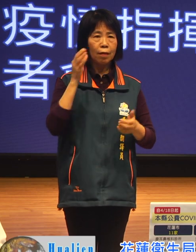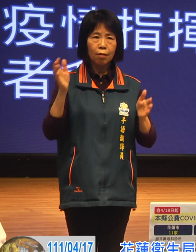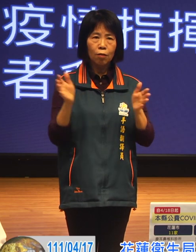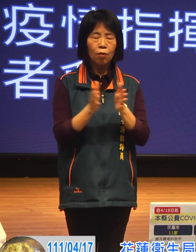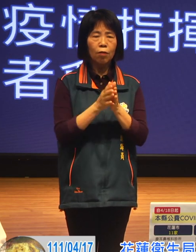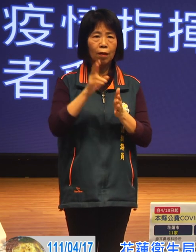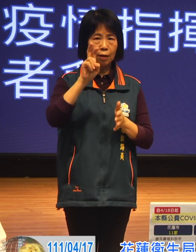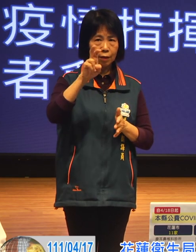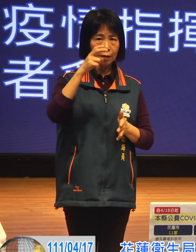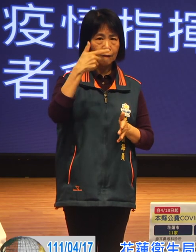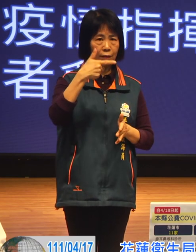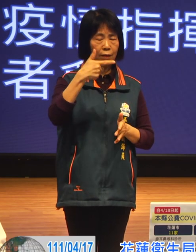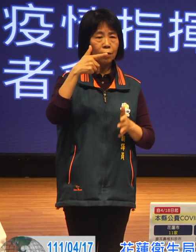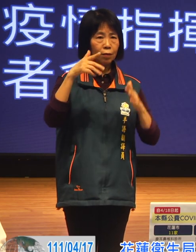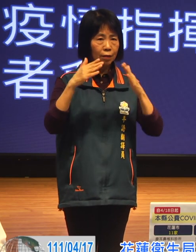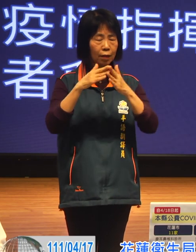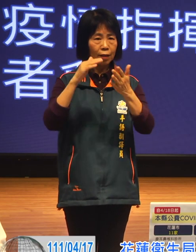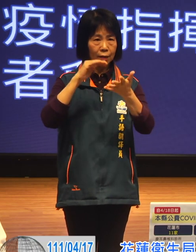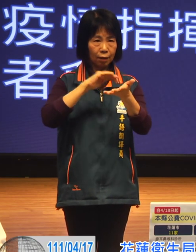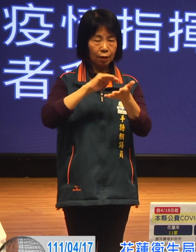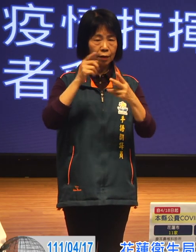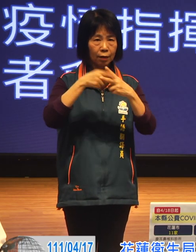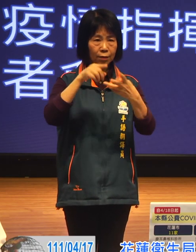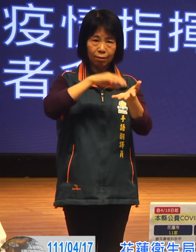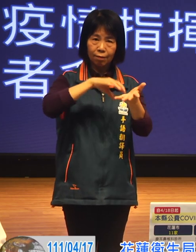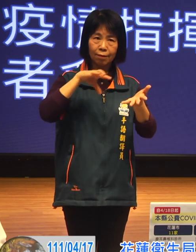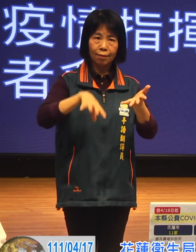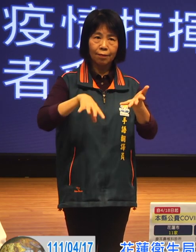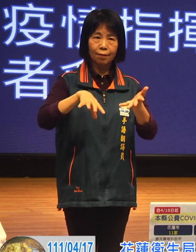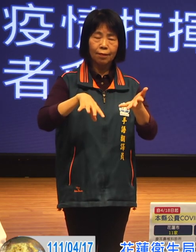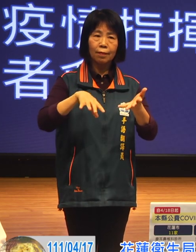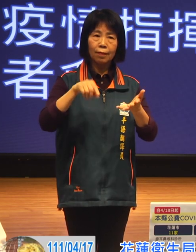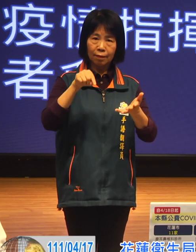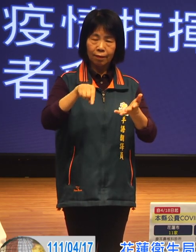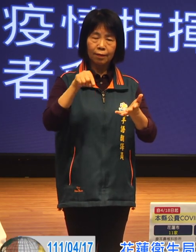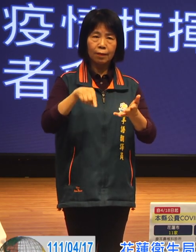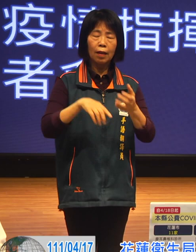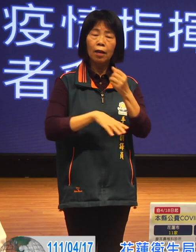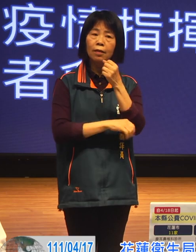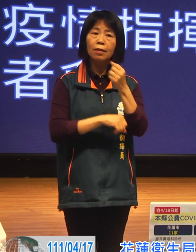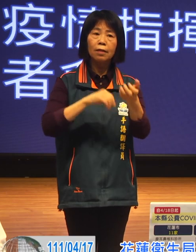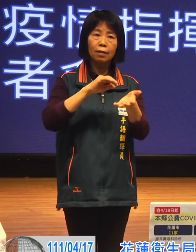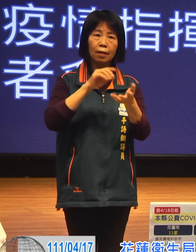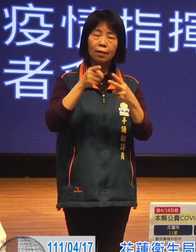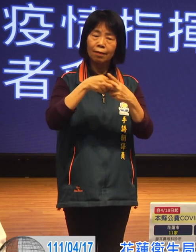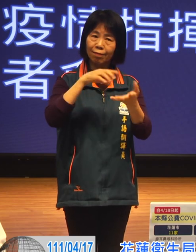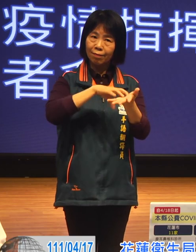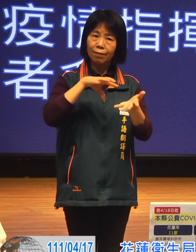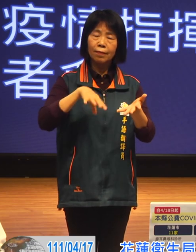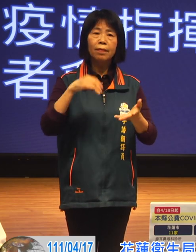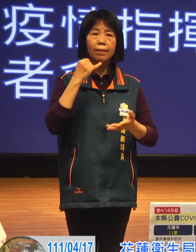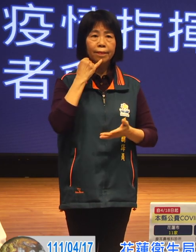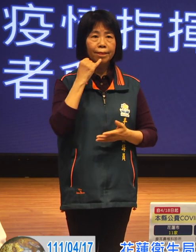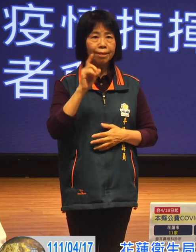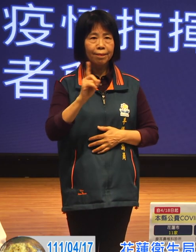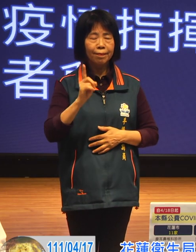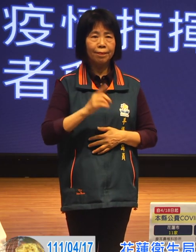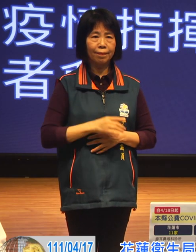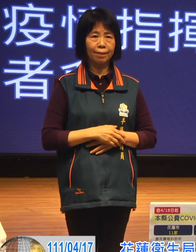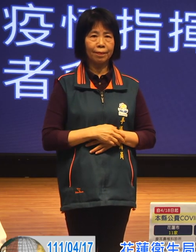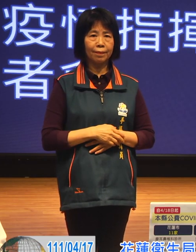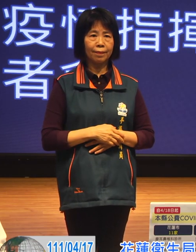有26家的医疗院所，医疗院所尤其诊所班基层诊所可以来这